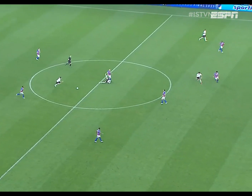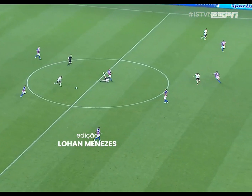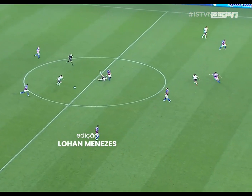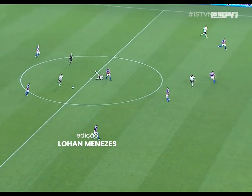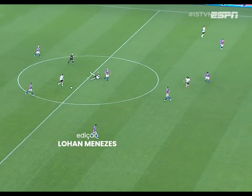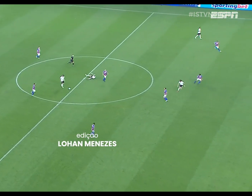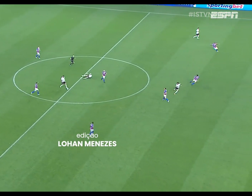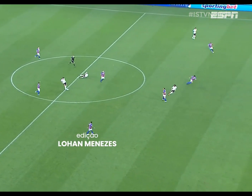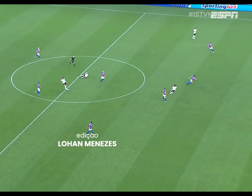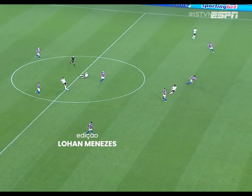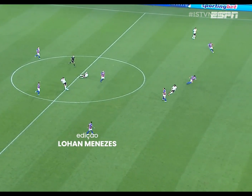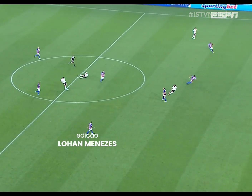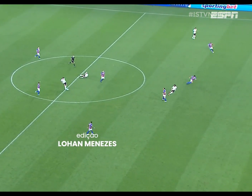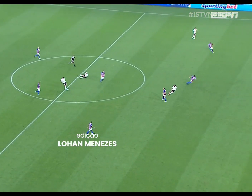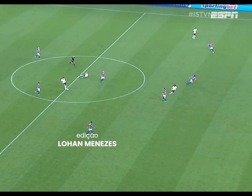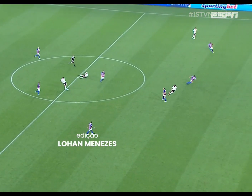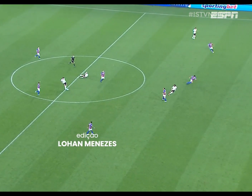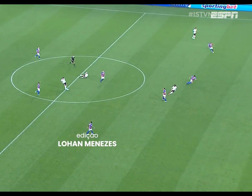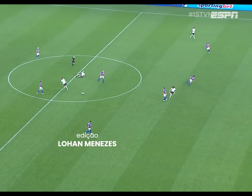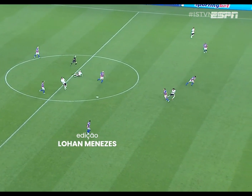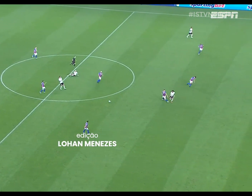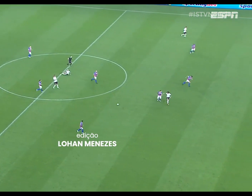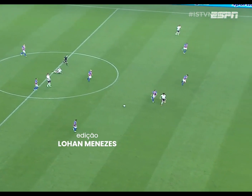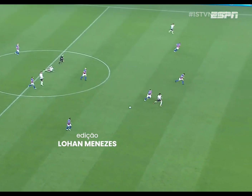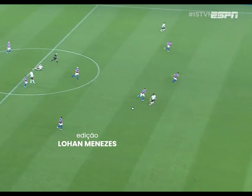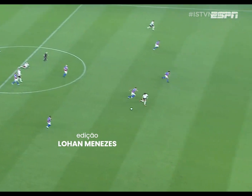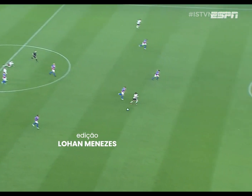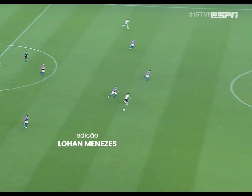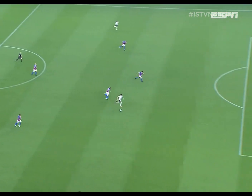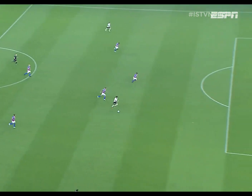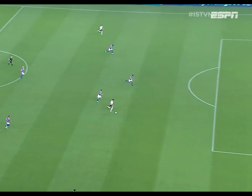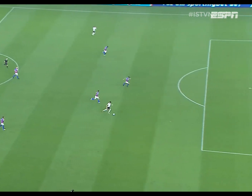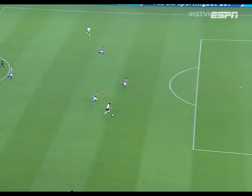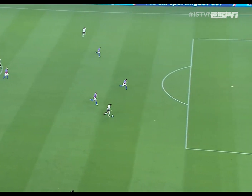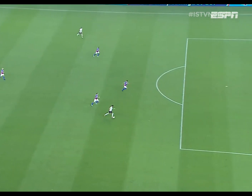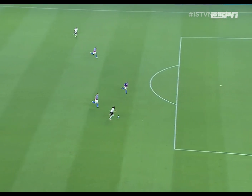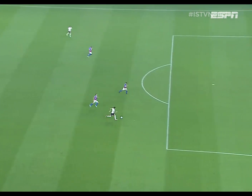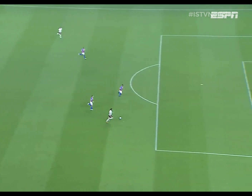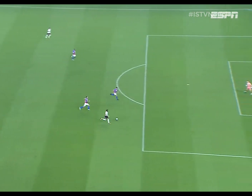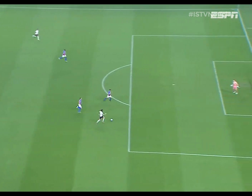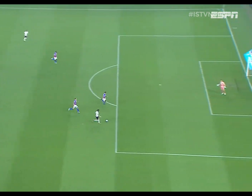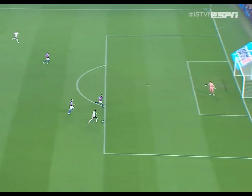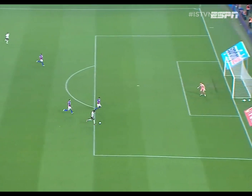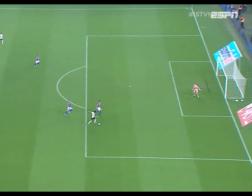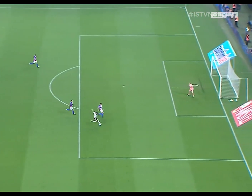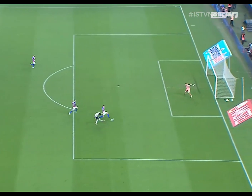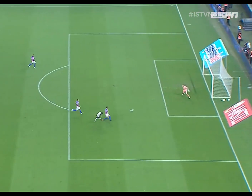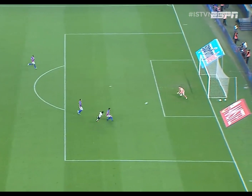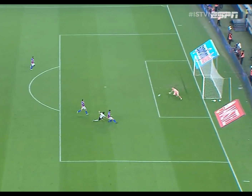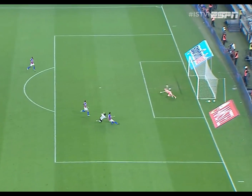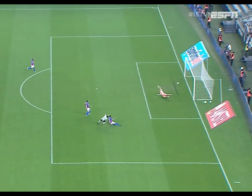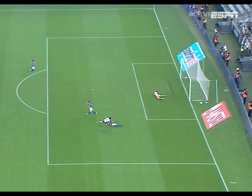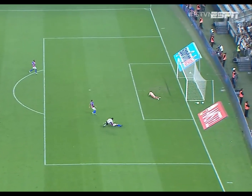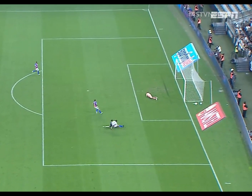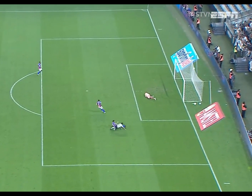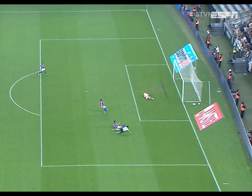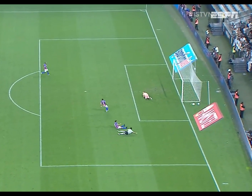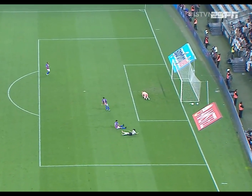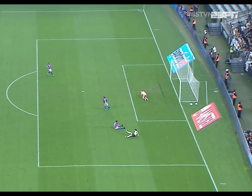Coringão. No segundo tempo, as duas equipes tiveram boas chances, mas tudo ficou em aberto para a semana que vem, lá na Arena